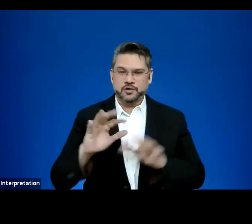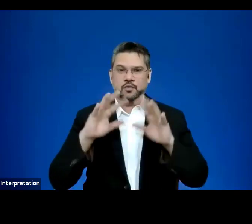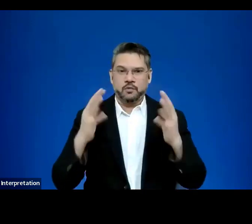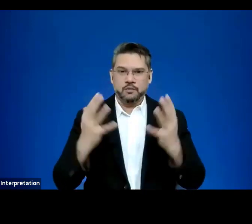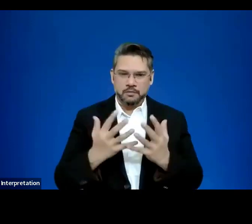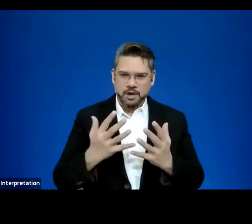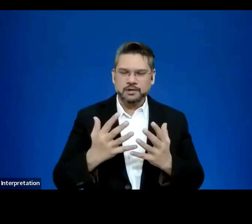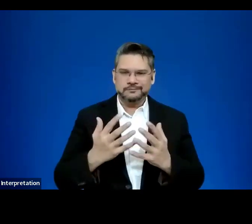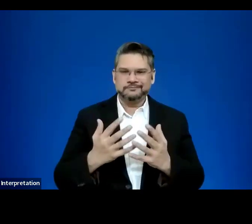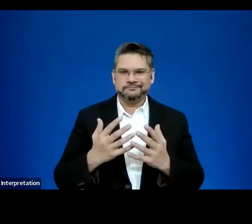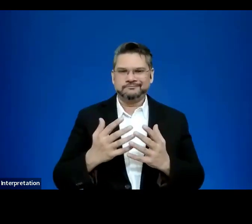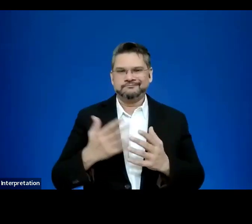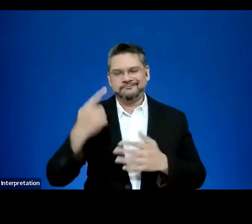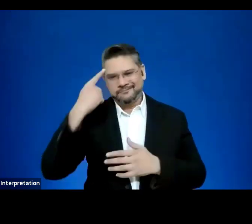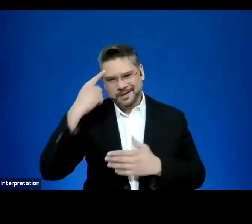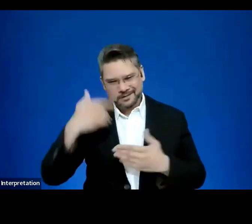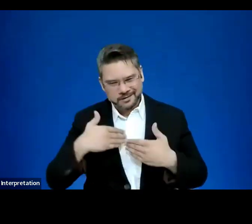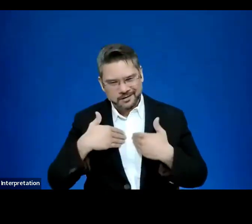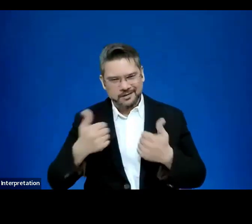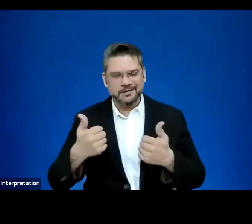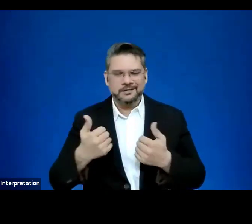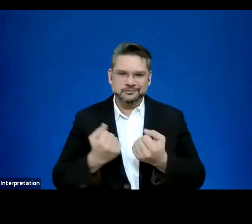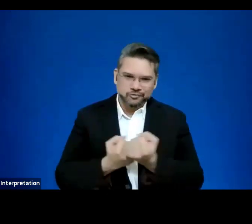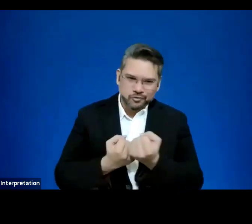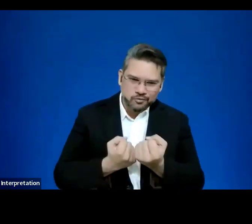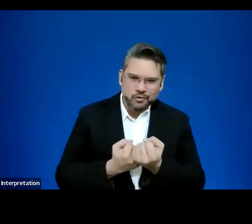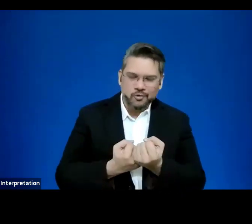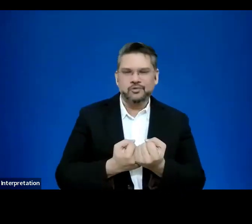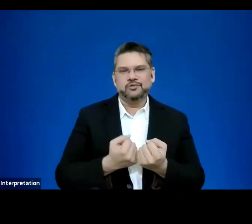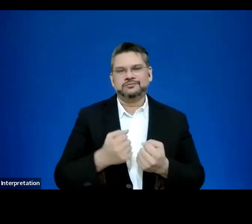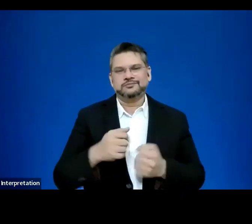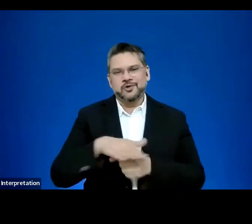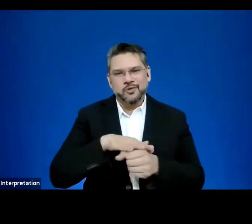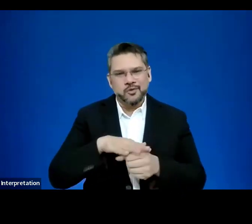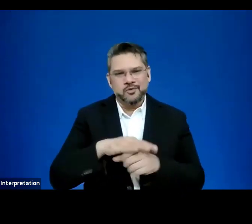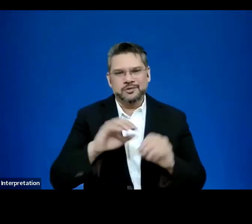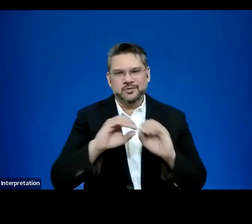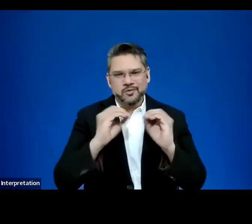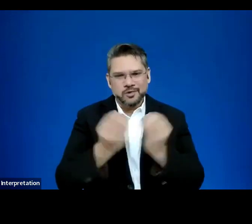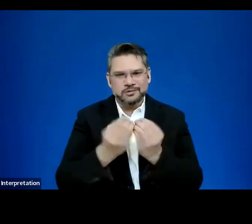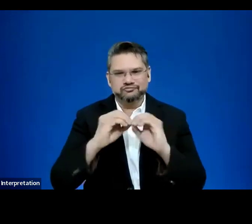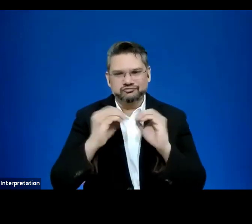球的成员们参加在我们的这个